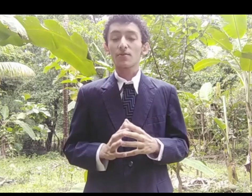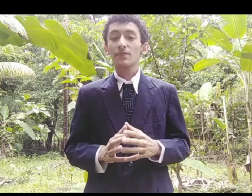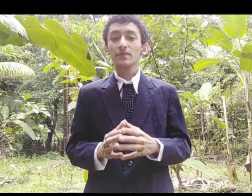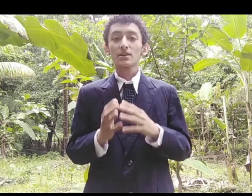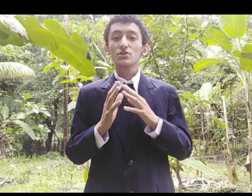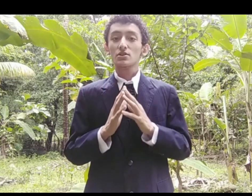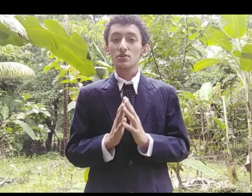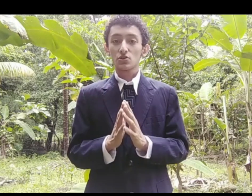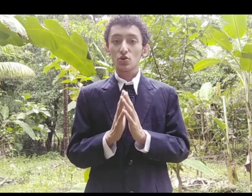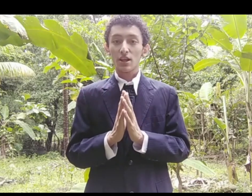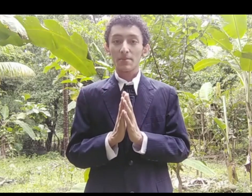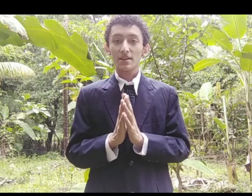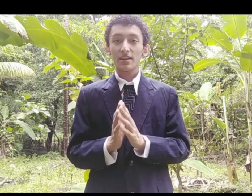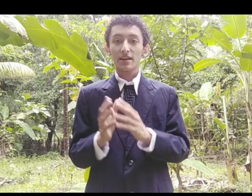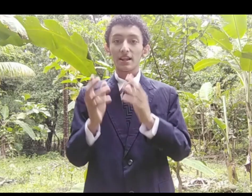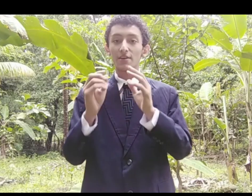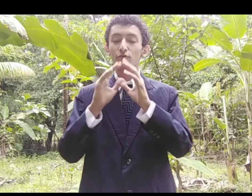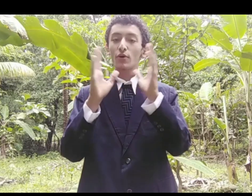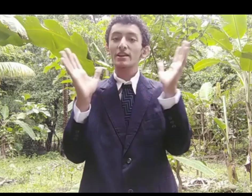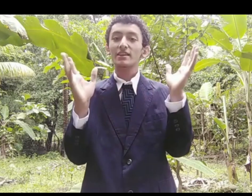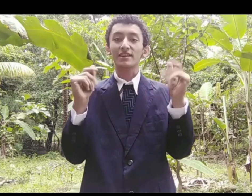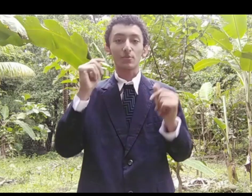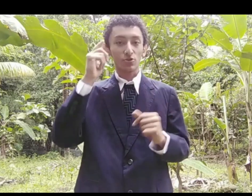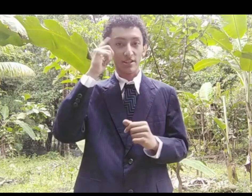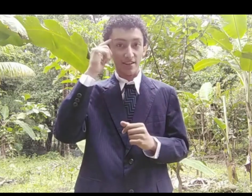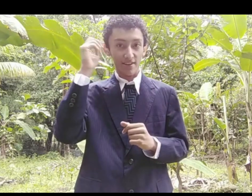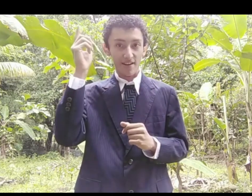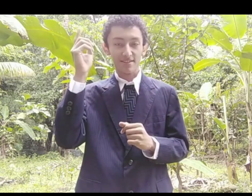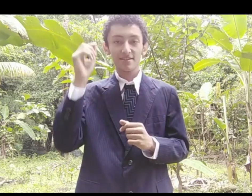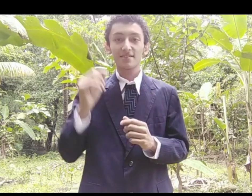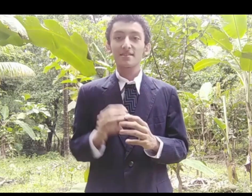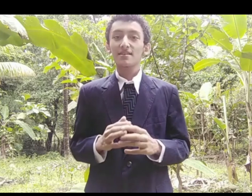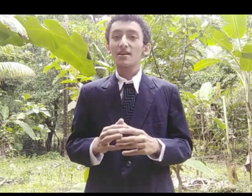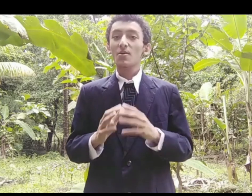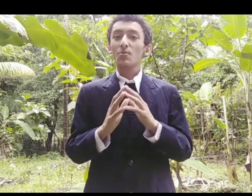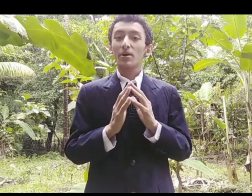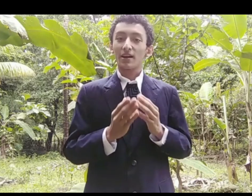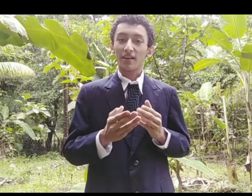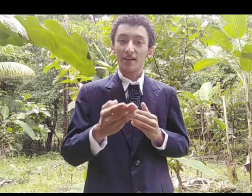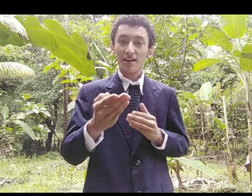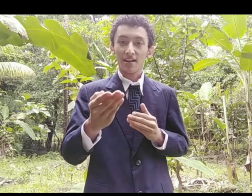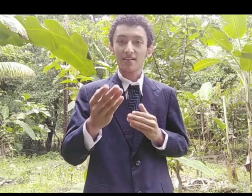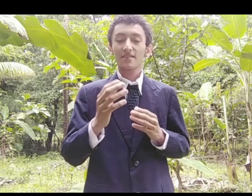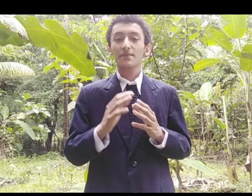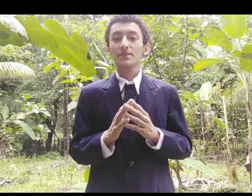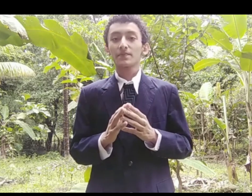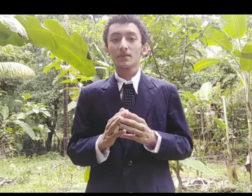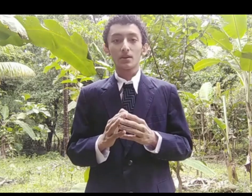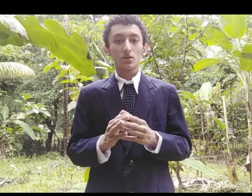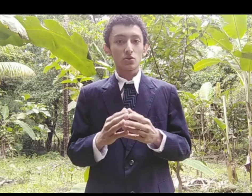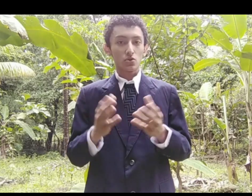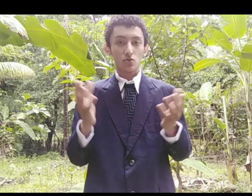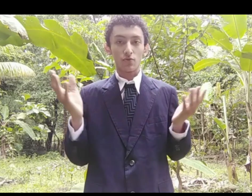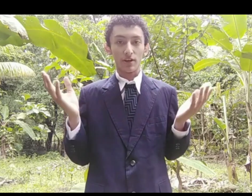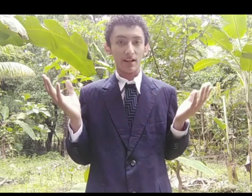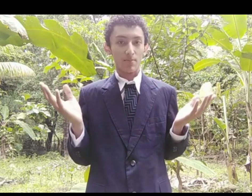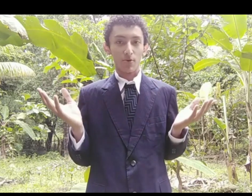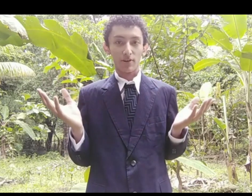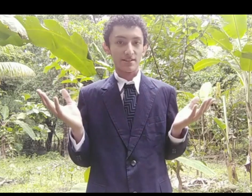cinco, solamente la fuente de muchas ideas para regalar ¿Sufriré la pobreza